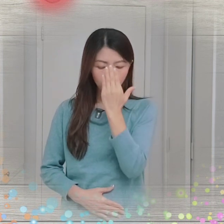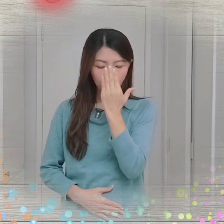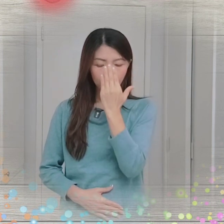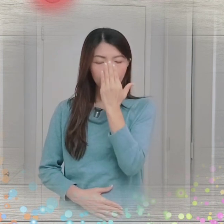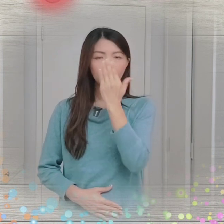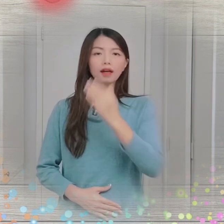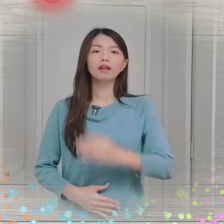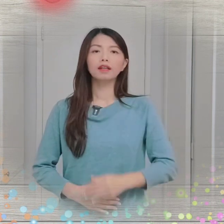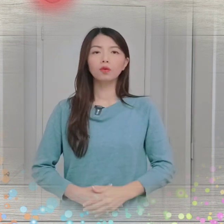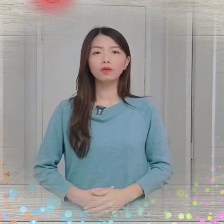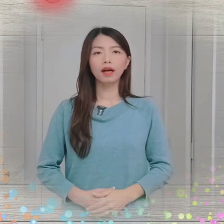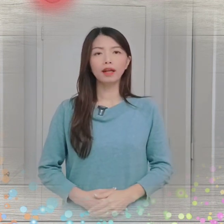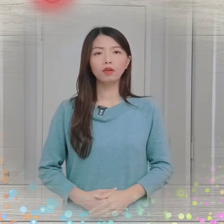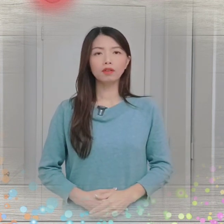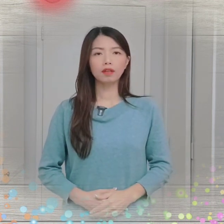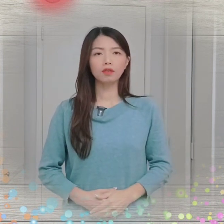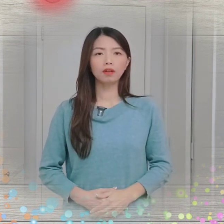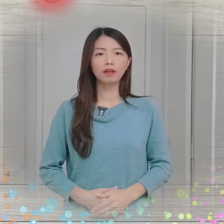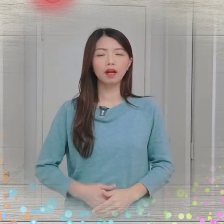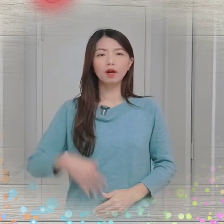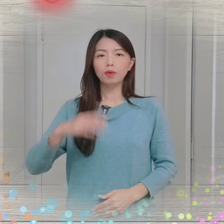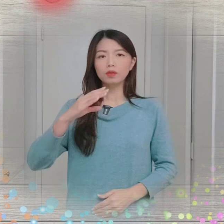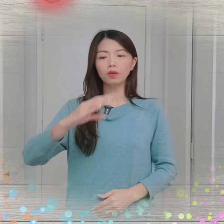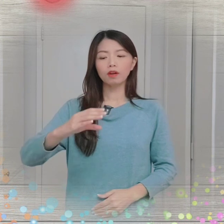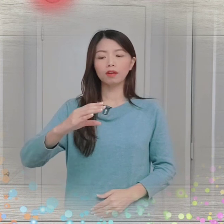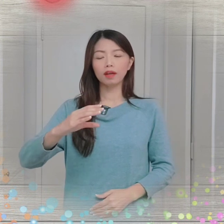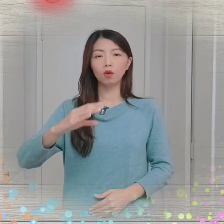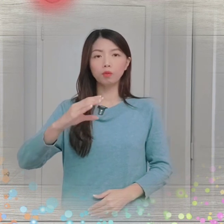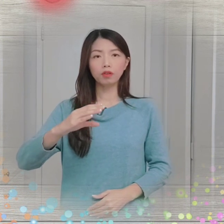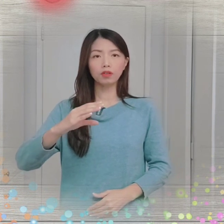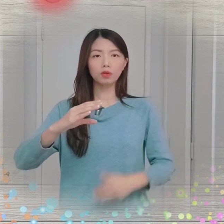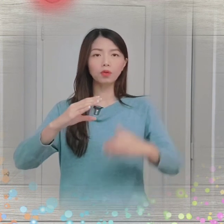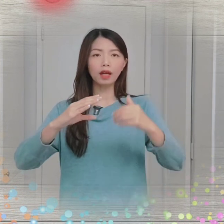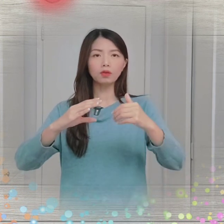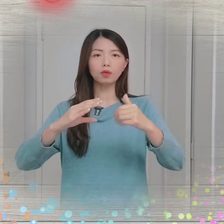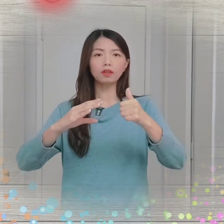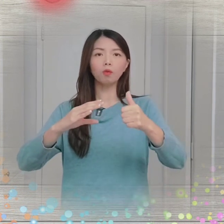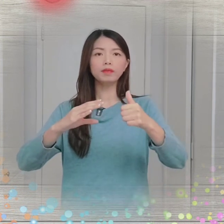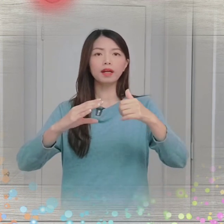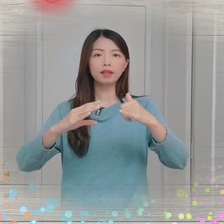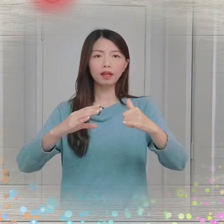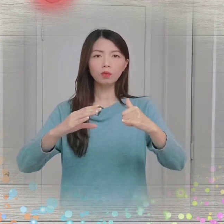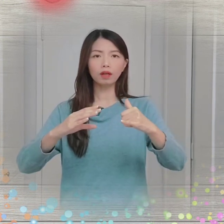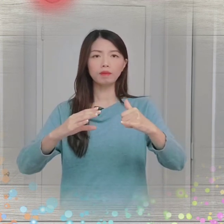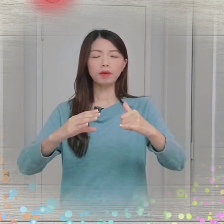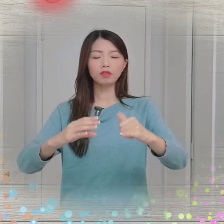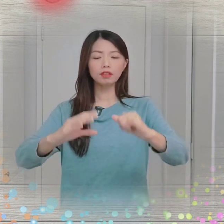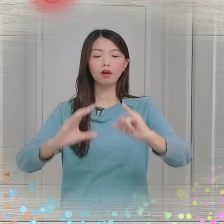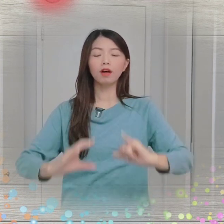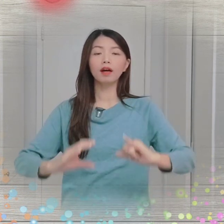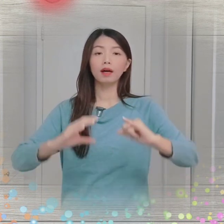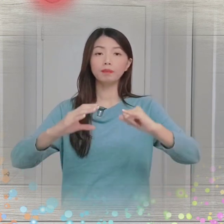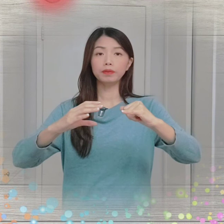겸손하다 그리고 나라라고 한 뜻의 수어는 왼손에 이렇게 오믈려 주시고 다른 손은 엄지랑 새끼손가락만